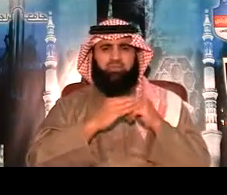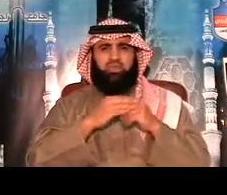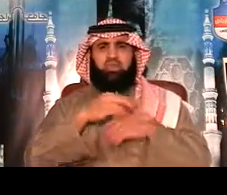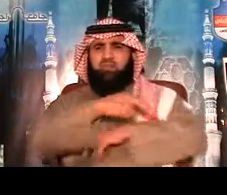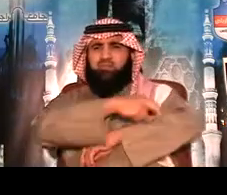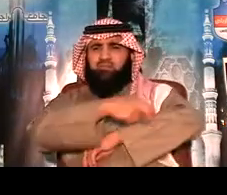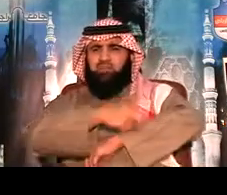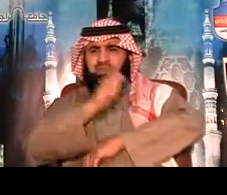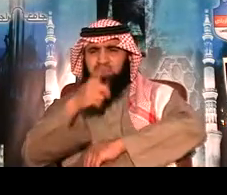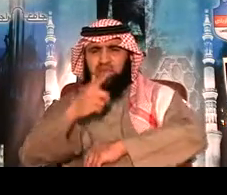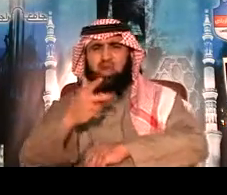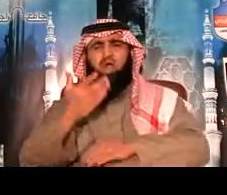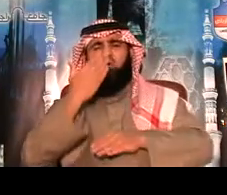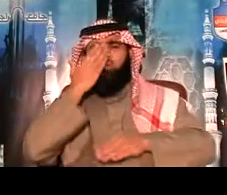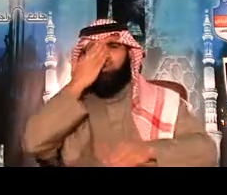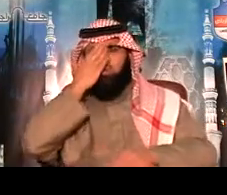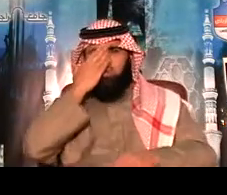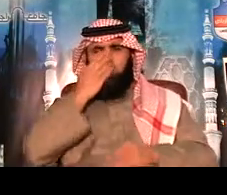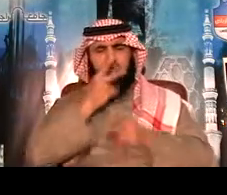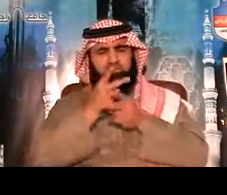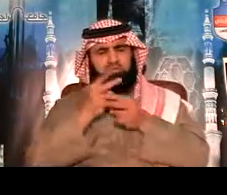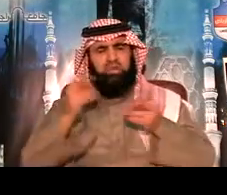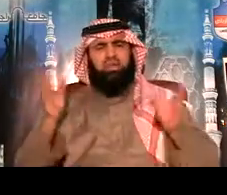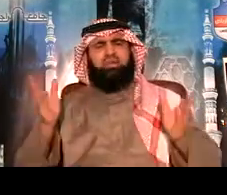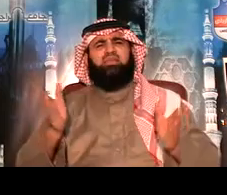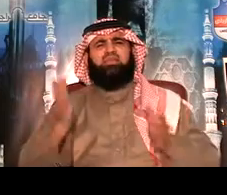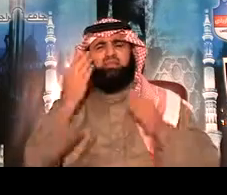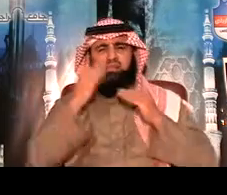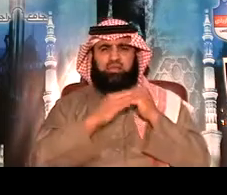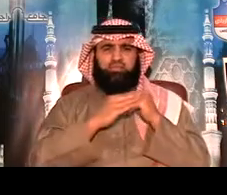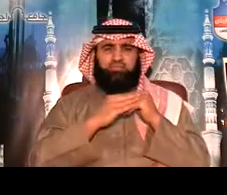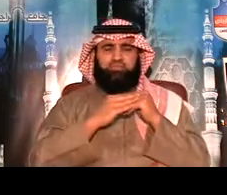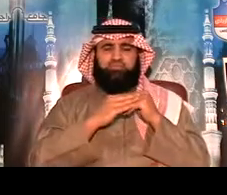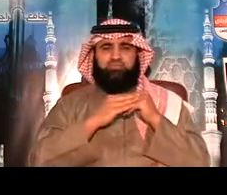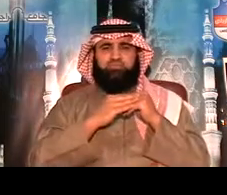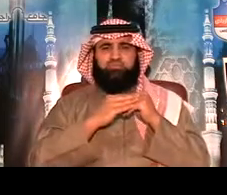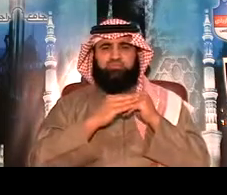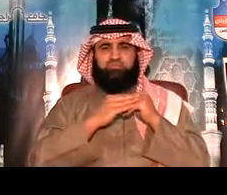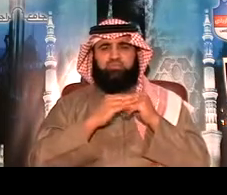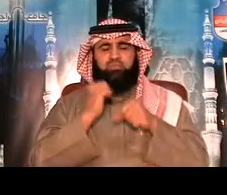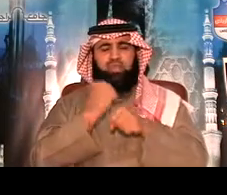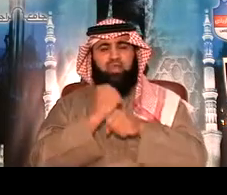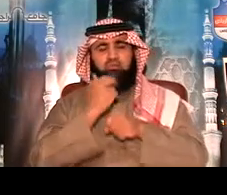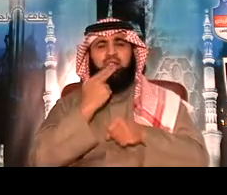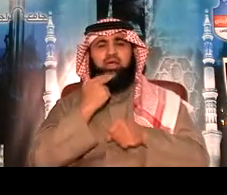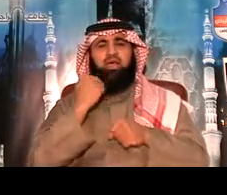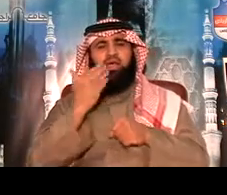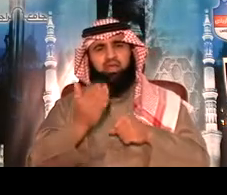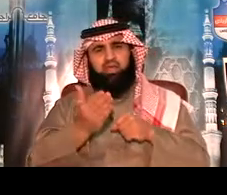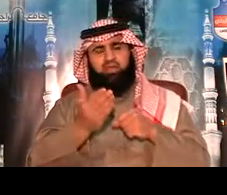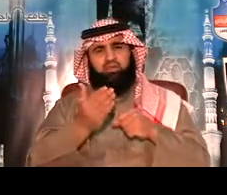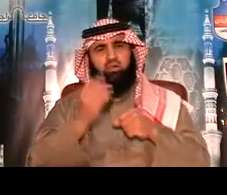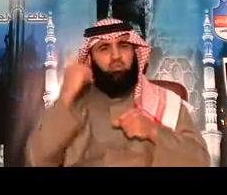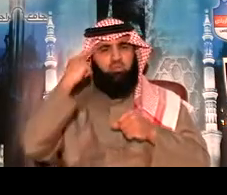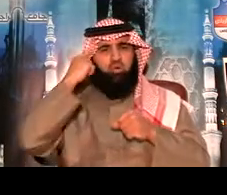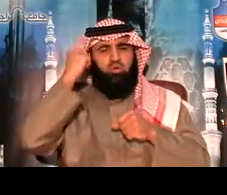أو عبادة أو غير ذلك من أعمال الخير التي تريد بها وجه الله والدار الآخرة.